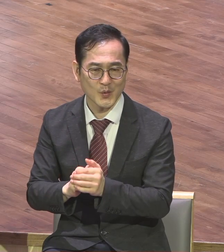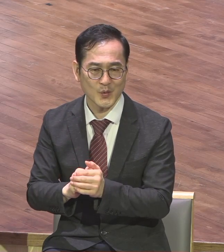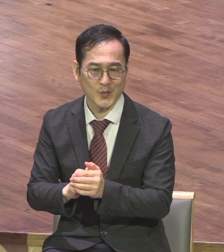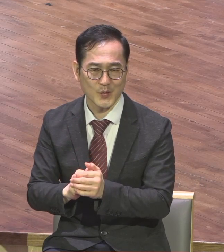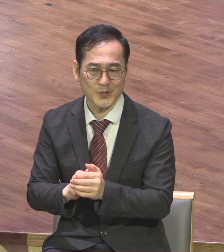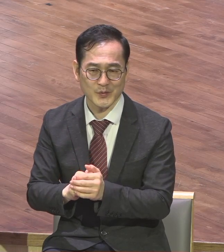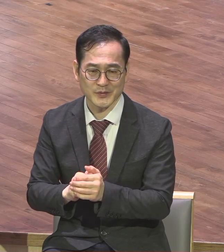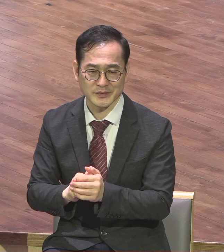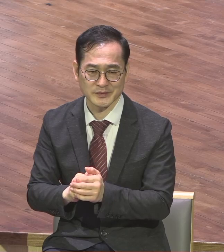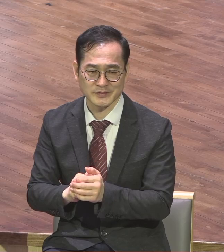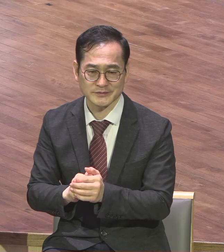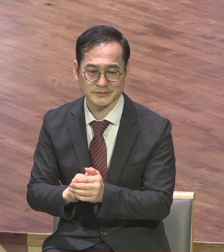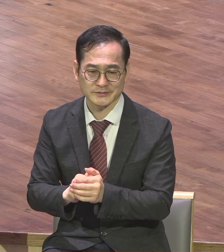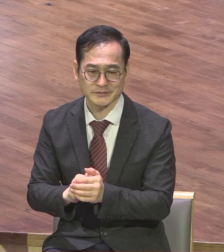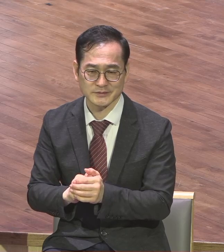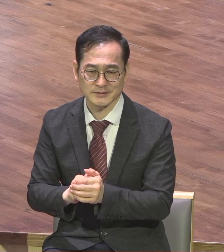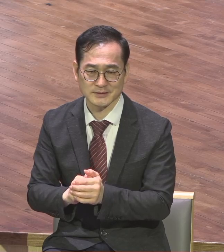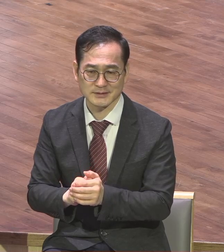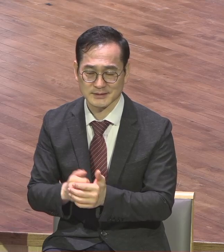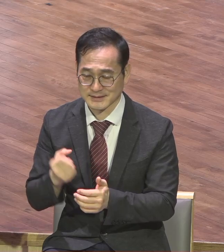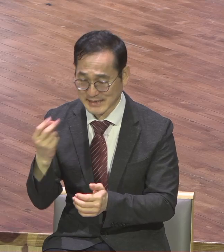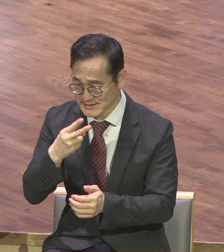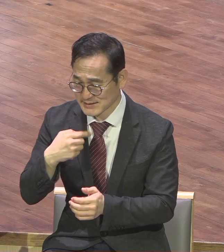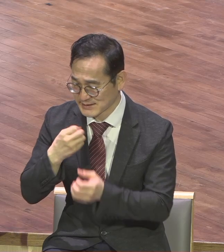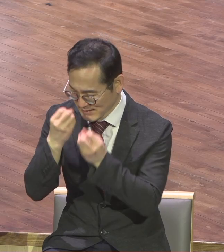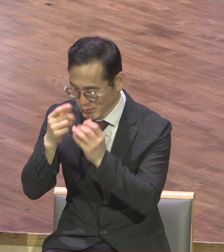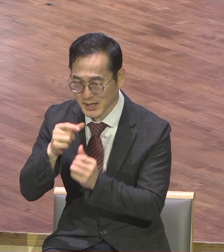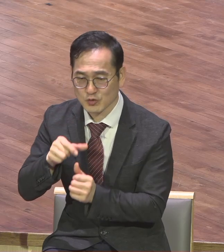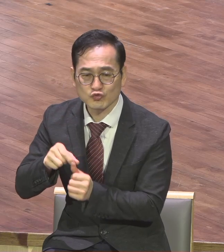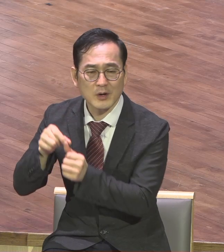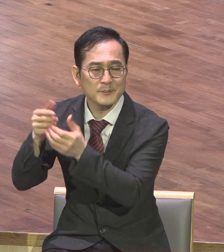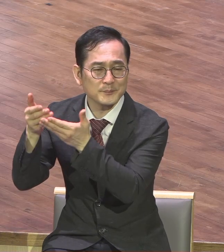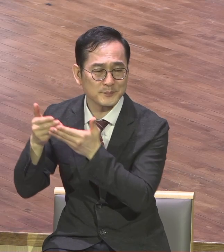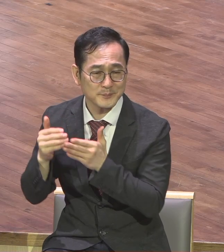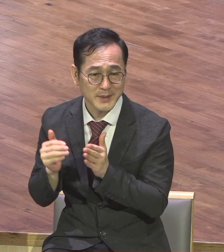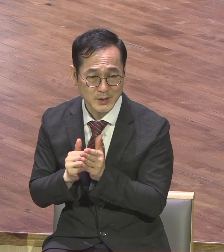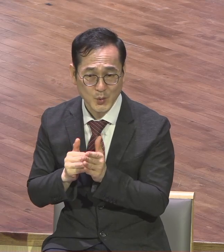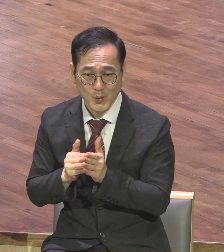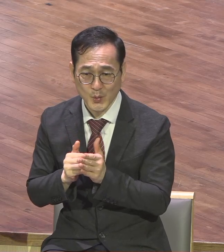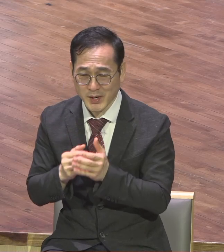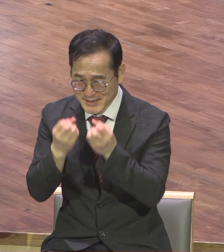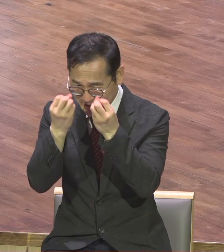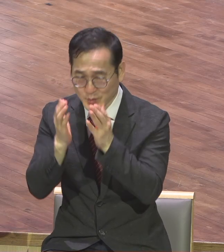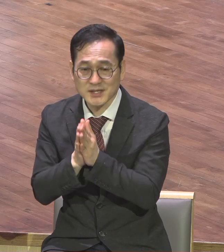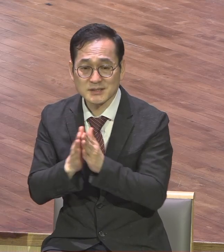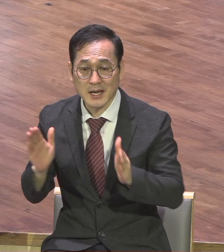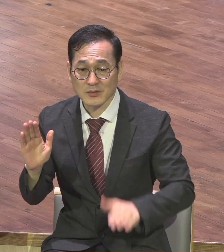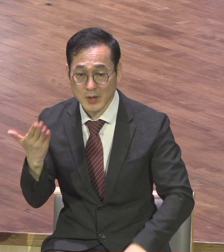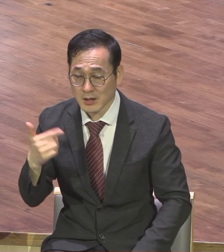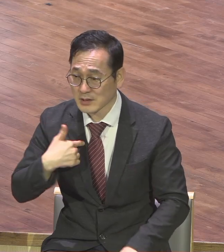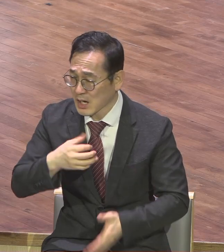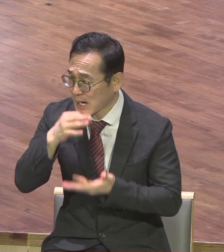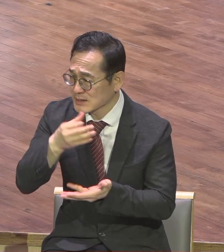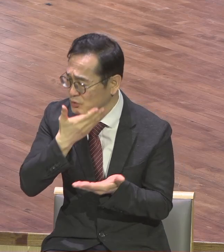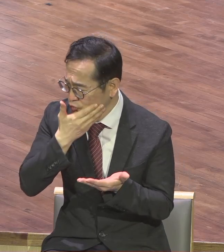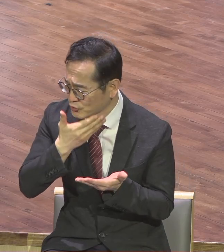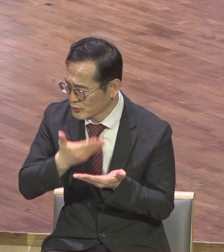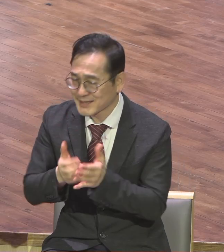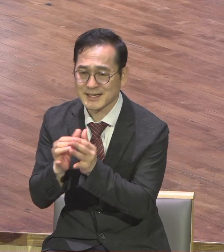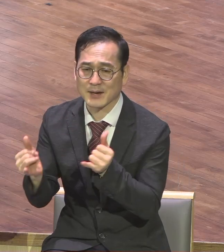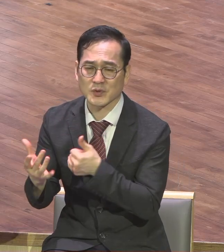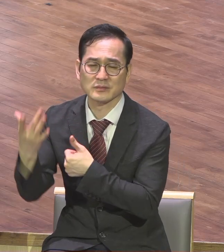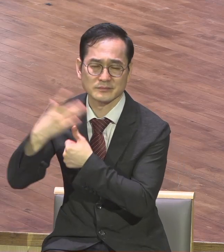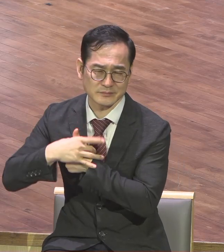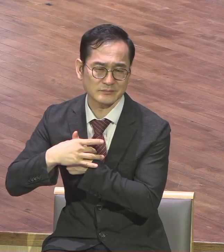글작품으로 지구상에 하나밖에 없는 나를 하나님 만드시고 가장 가치 있는 존재로 재창조해 주셨다.